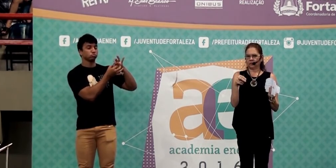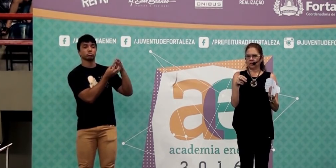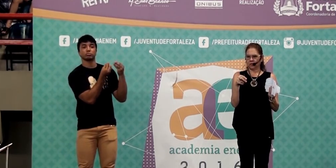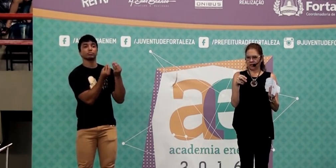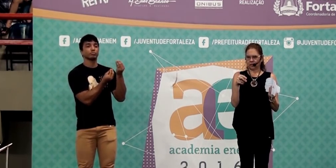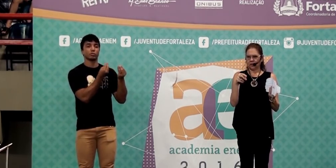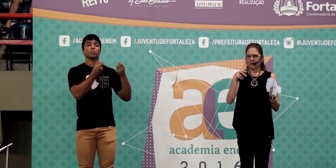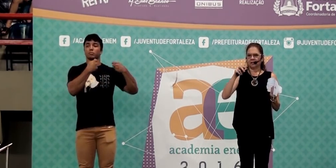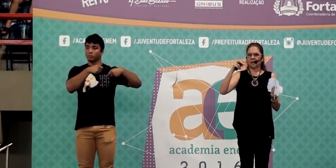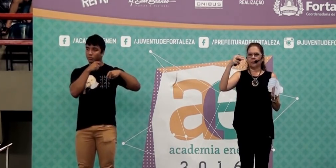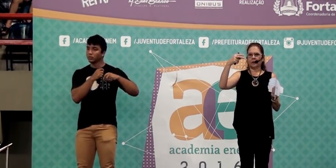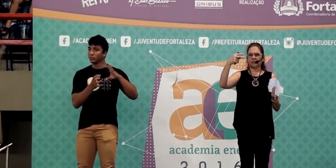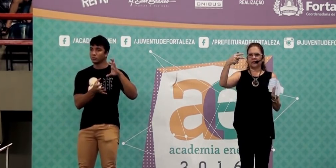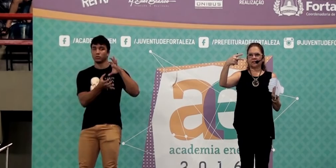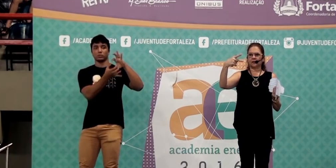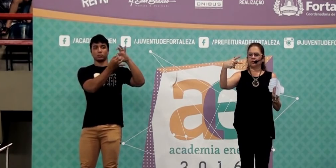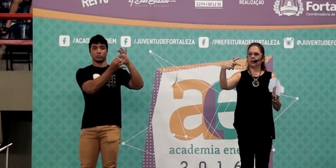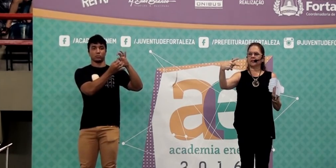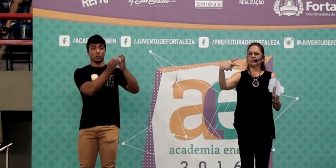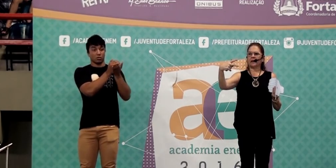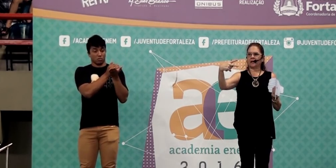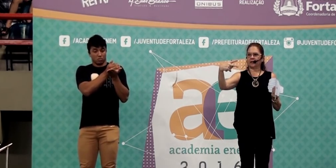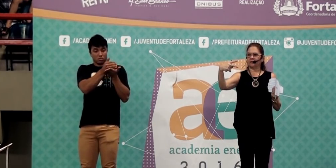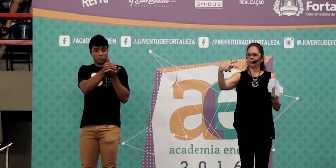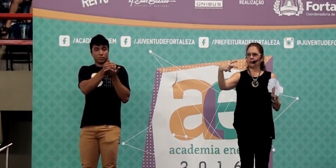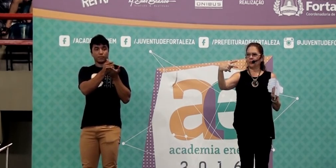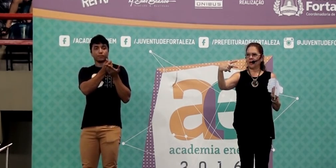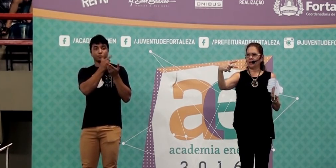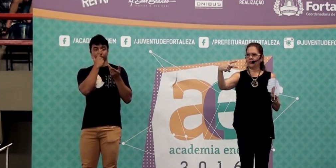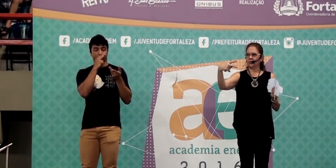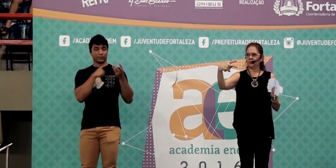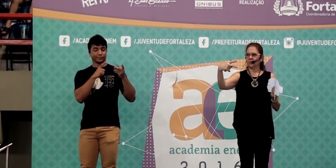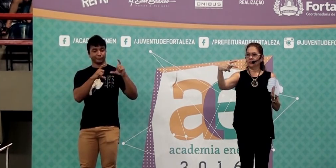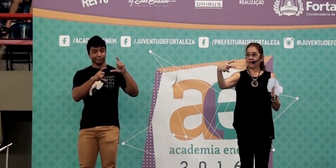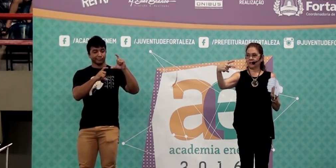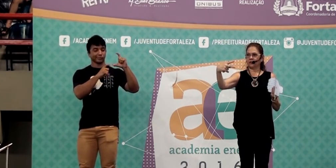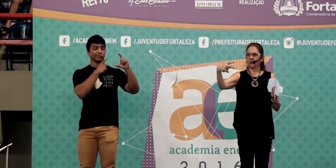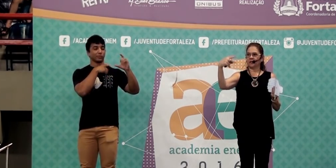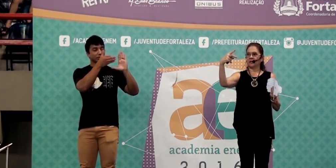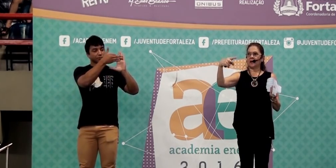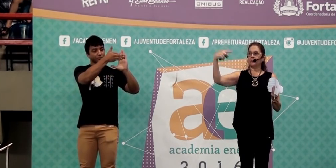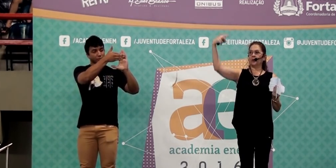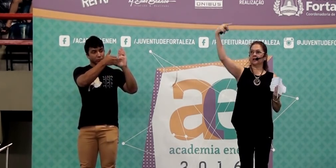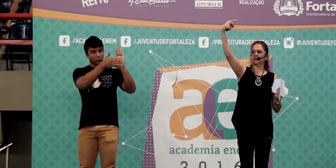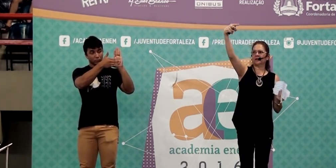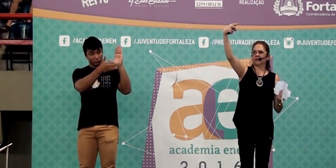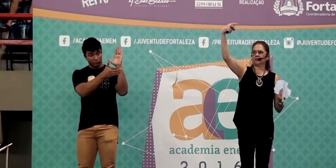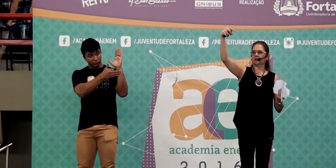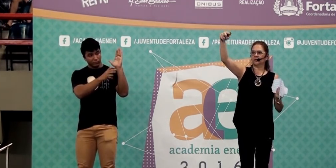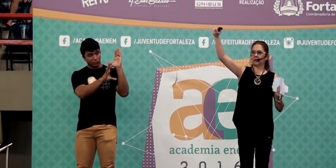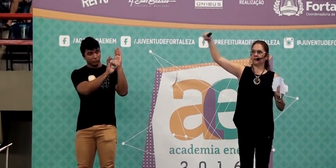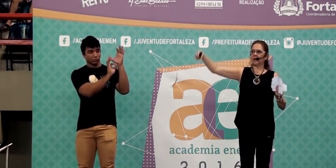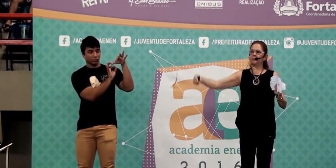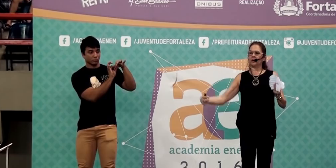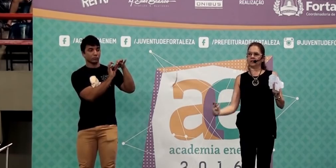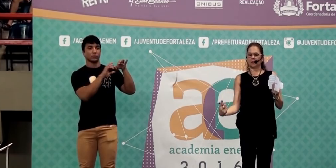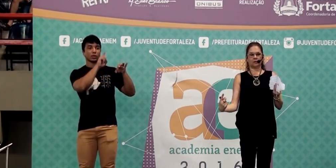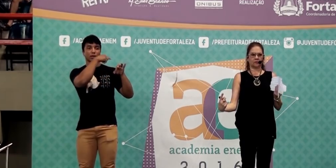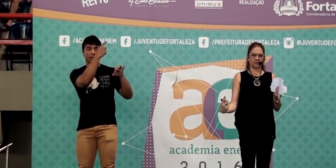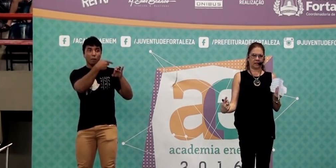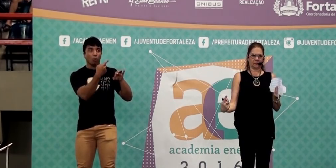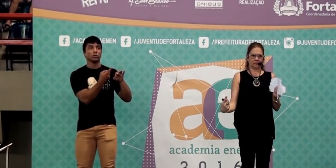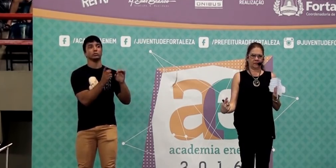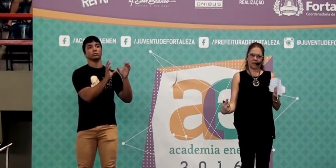ele está perguntando isso. Se eu posso fazer os 2 parágrafos do meio, desenvolvimento, e depois fazer a introdução e